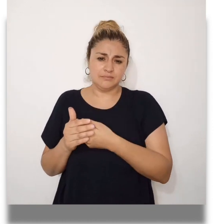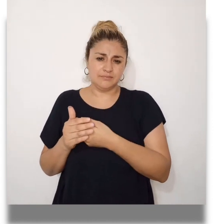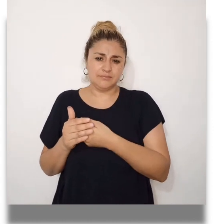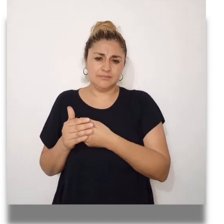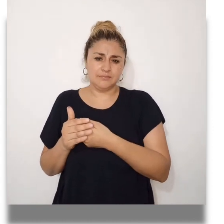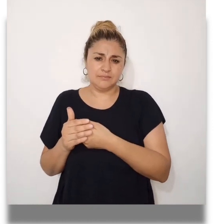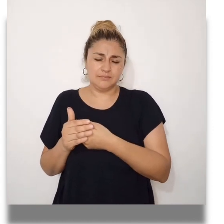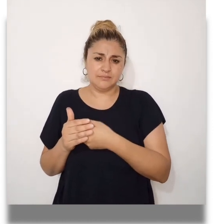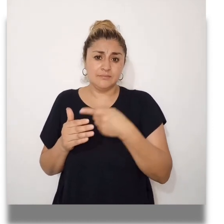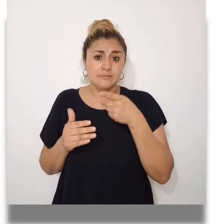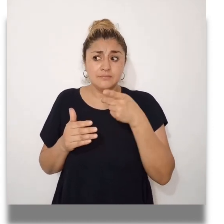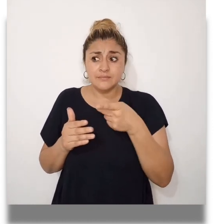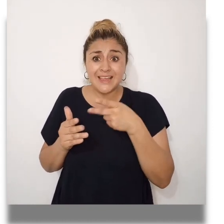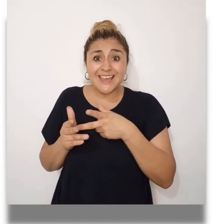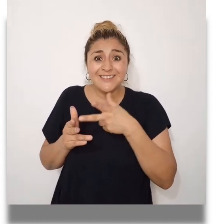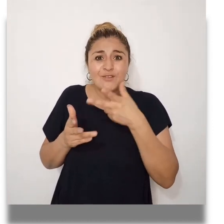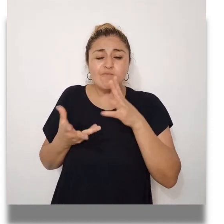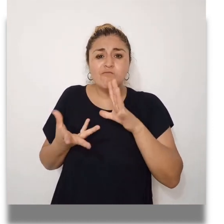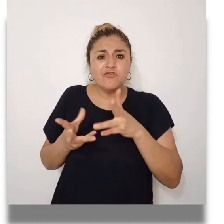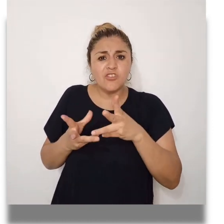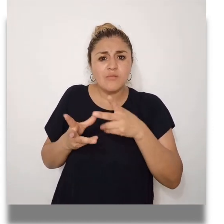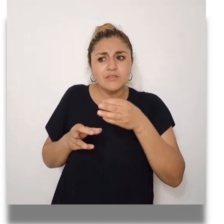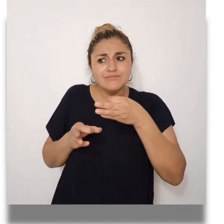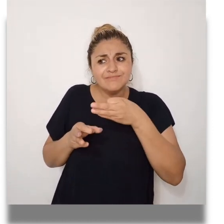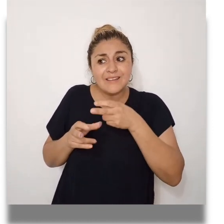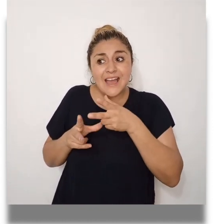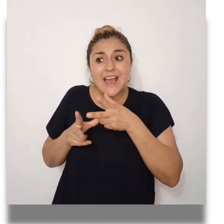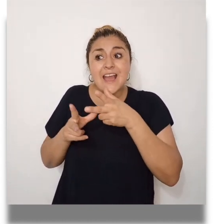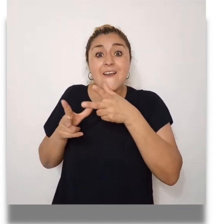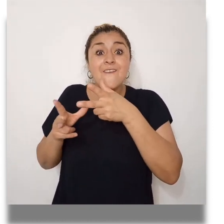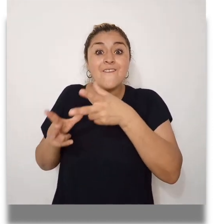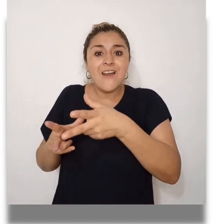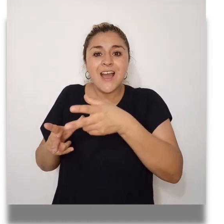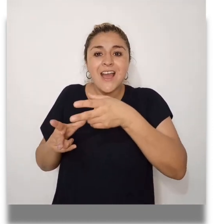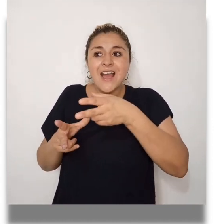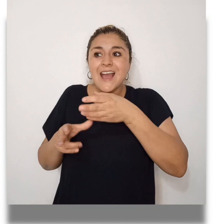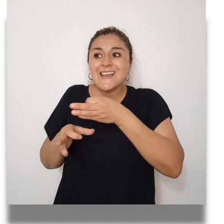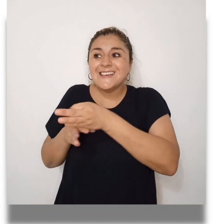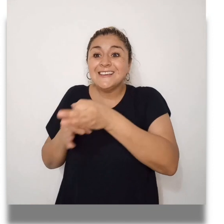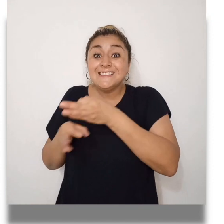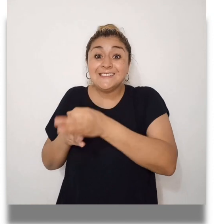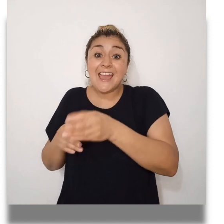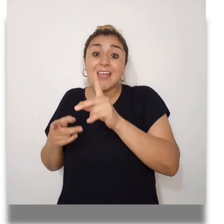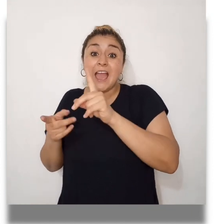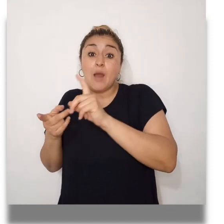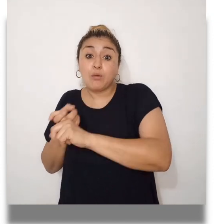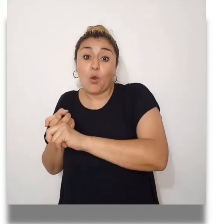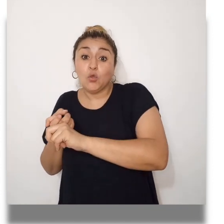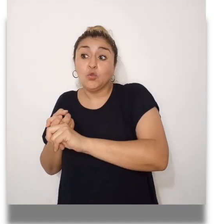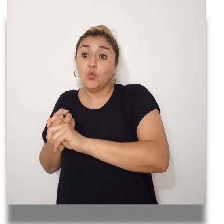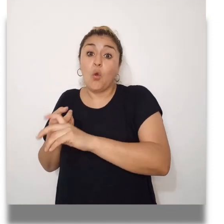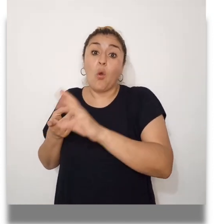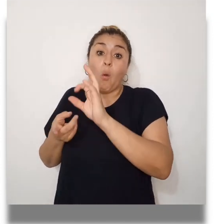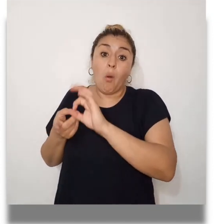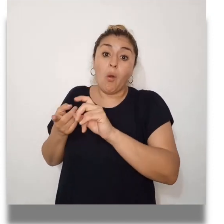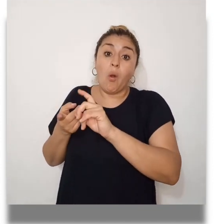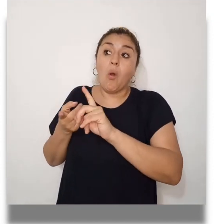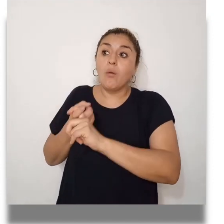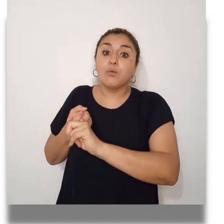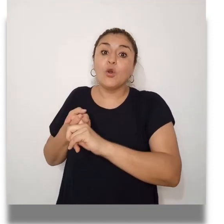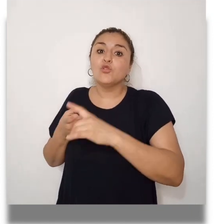no te pertenece. Cherche d'autres femmes. Busca otras mujeres. Réjouis-toi avec ce qui ne t'appartient